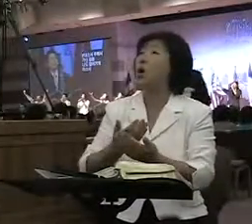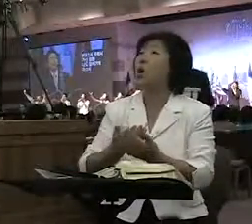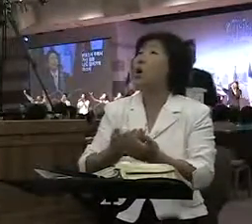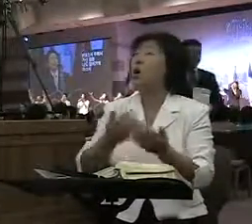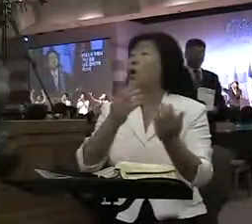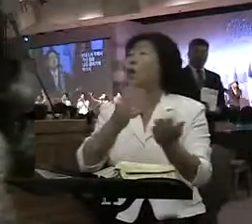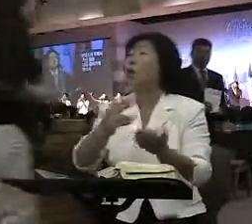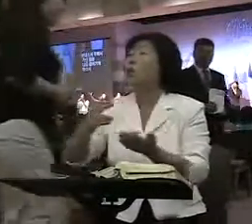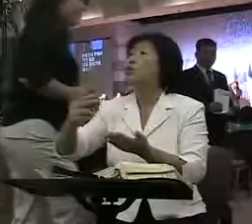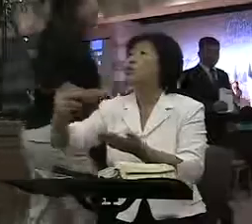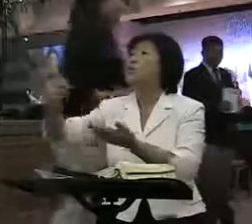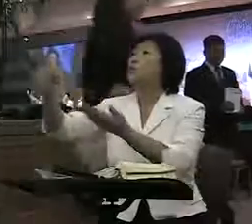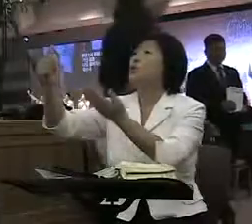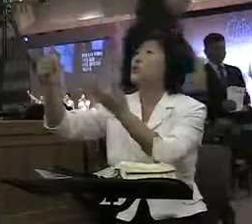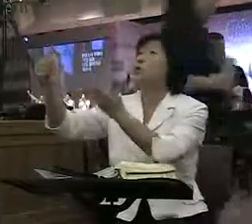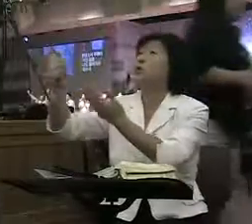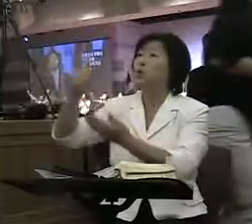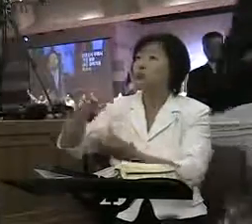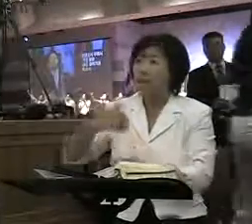보내소서.